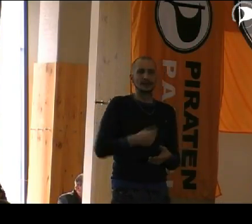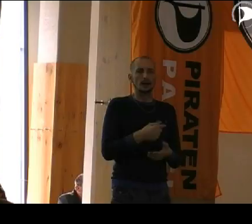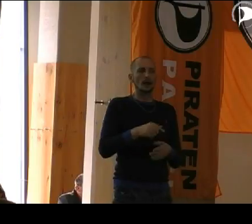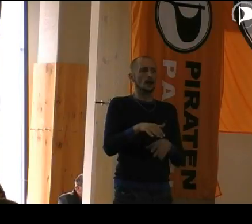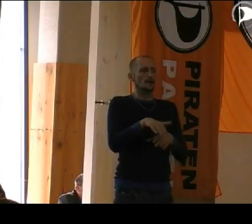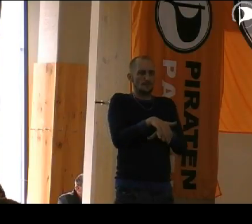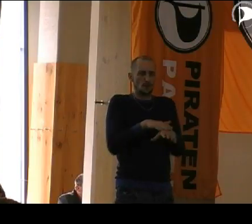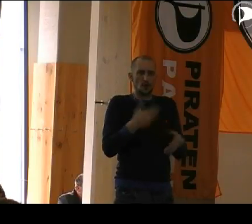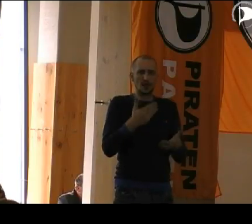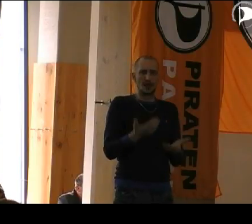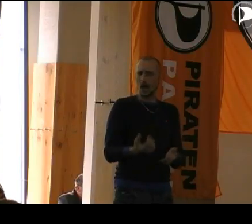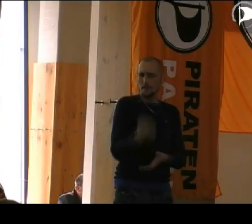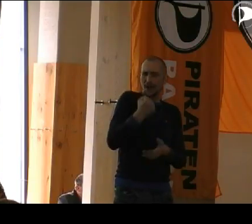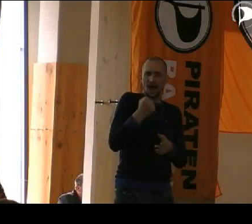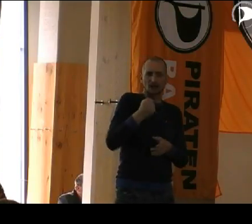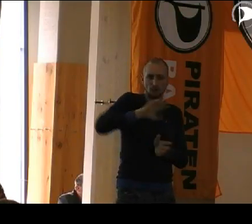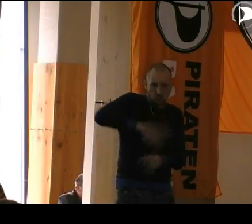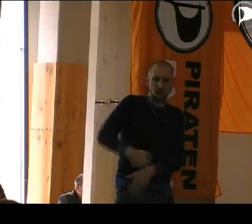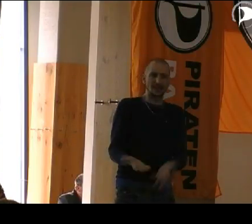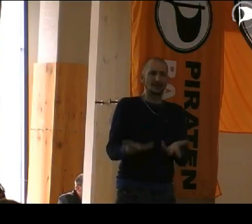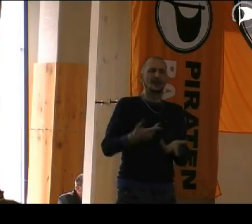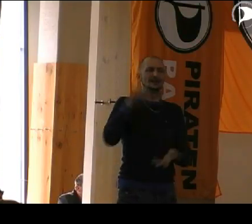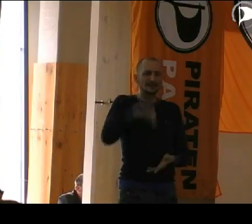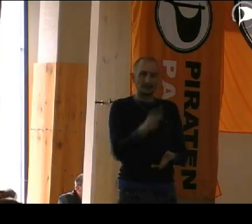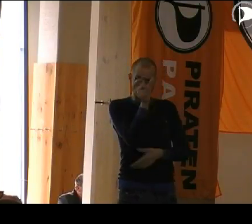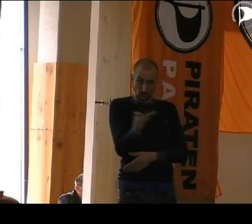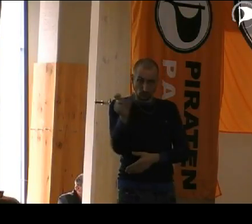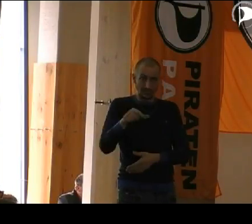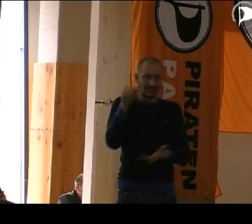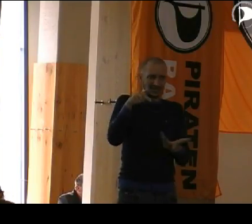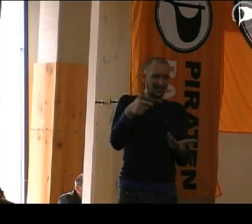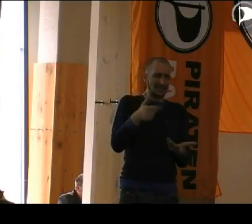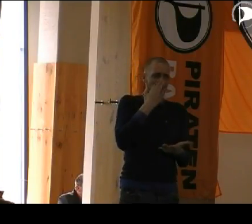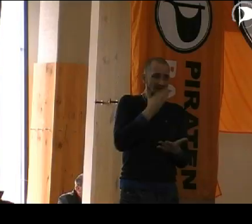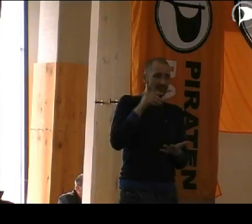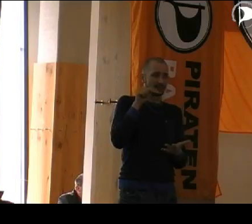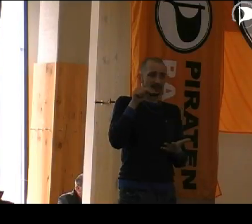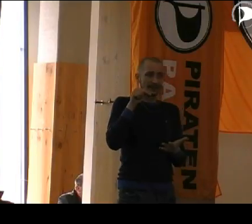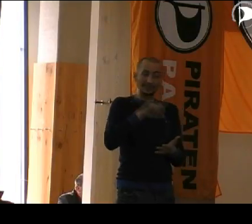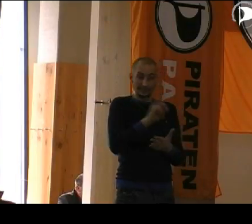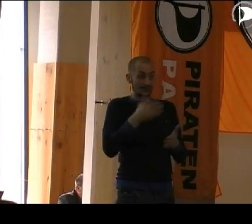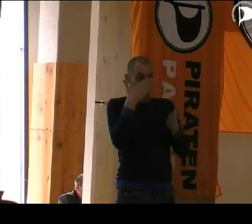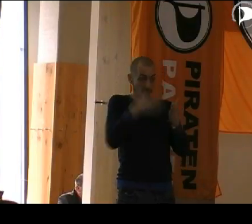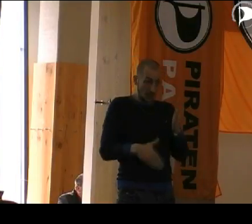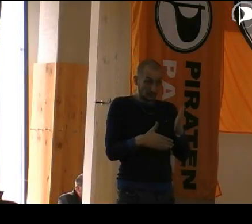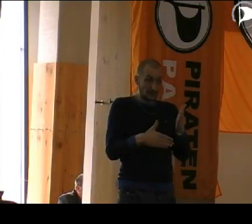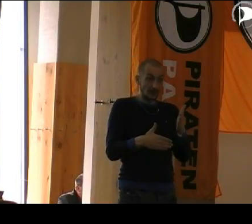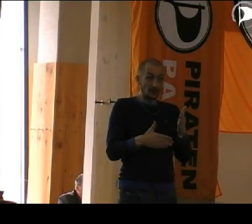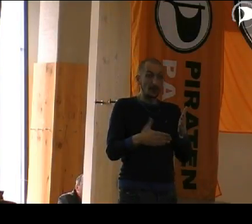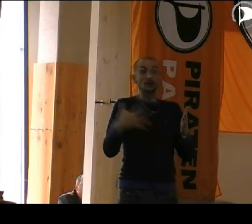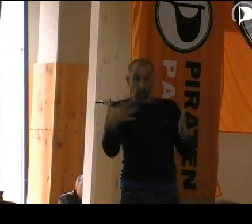für in der austausch ist fast die hälfte erreicht wird er geboren hat er dann abgelegt